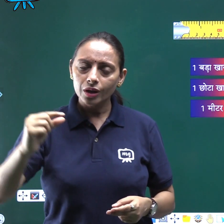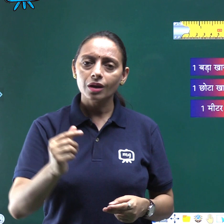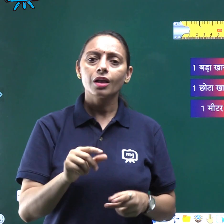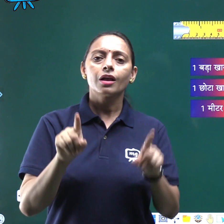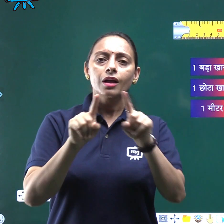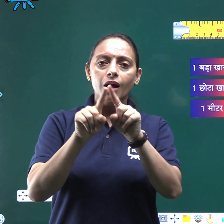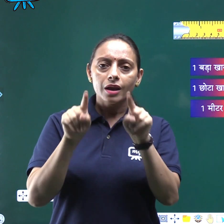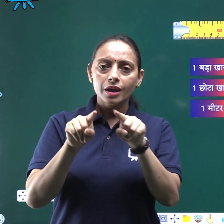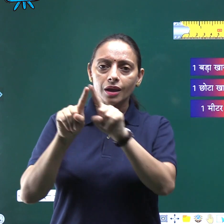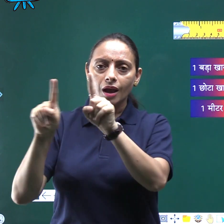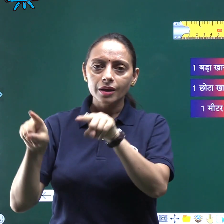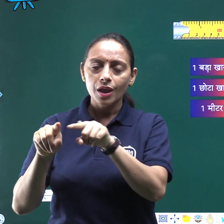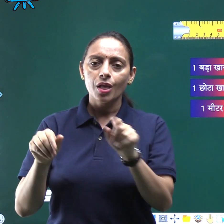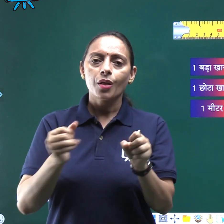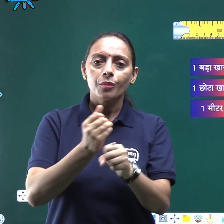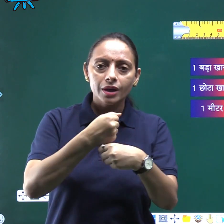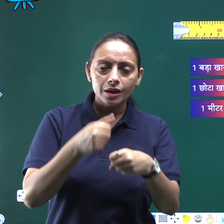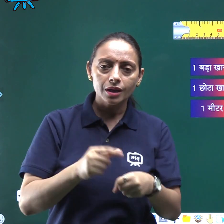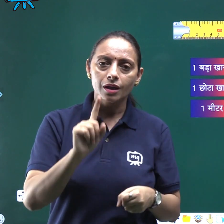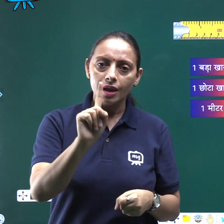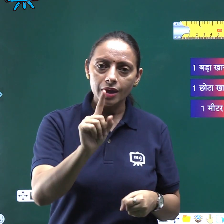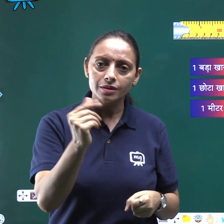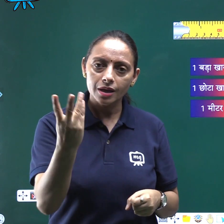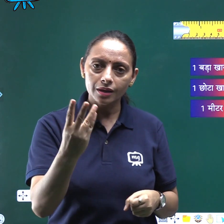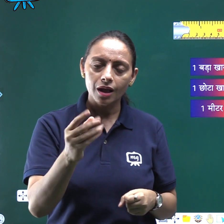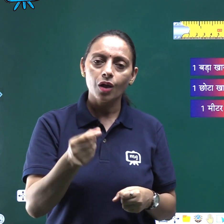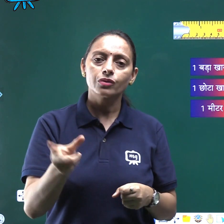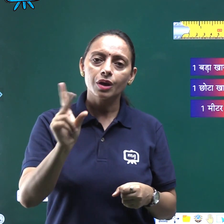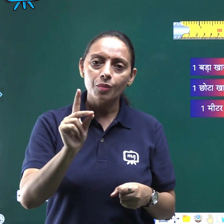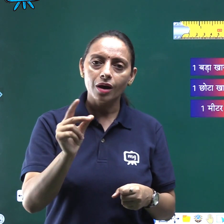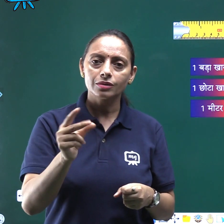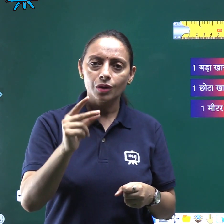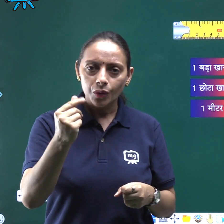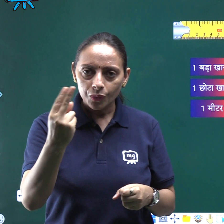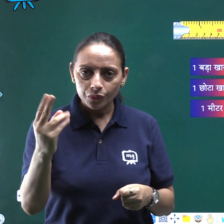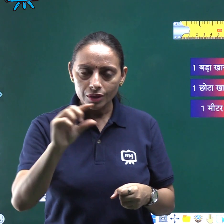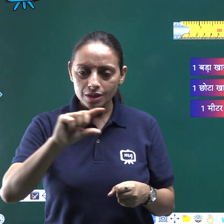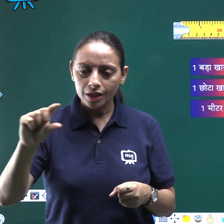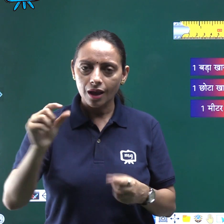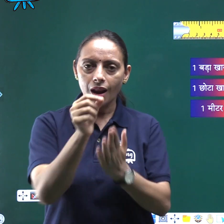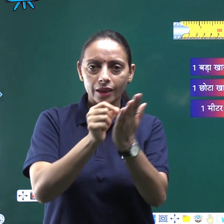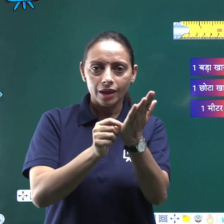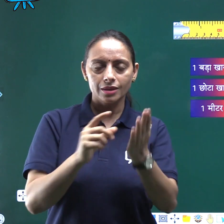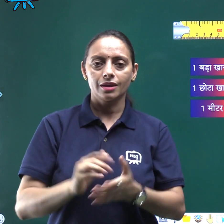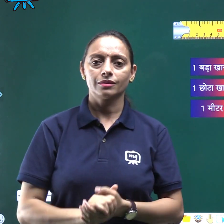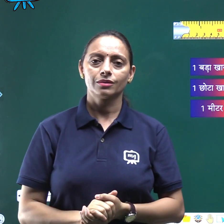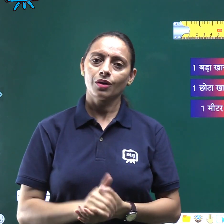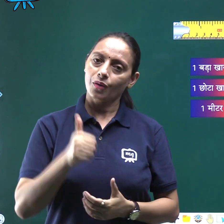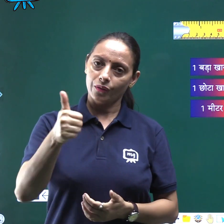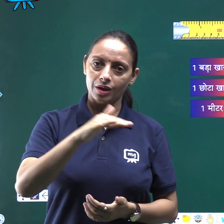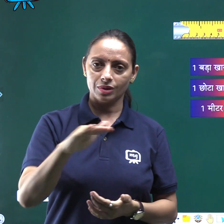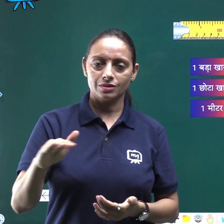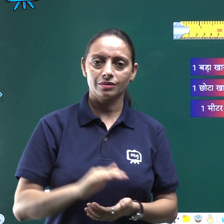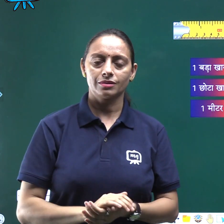लिखी रहती है, फिर थोड़ी दूर में दूसरी संख्या लिखी रहती है, ठीक है